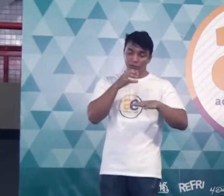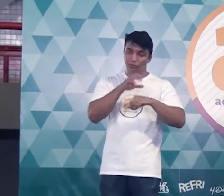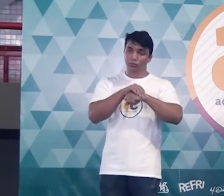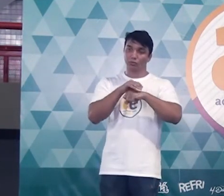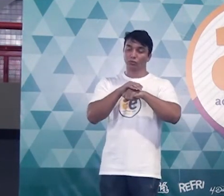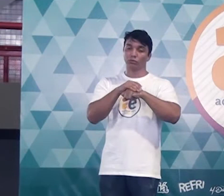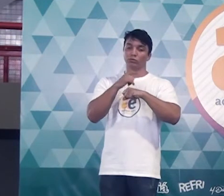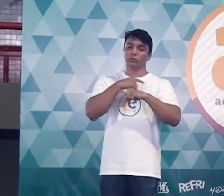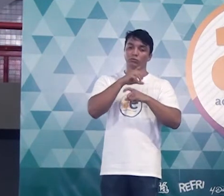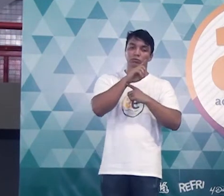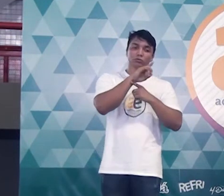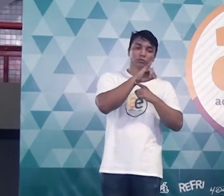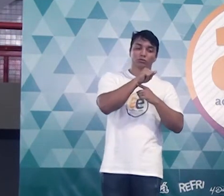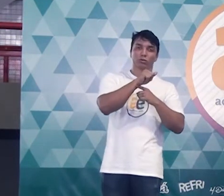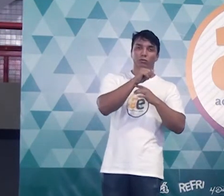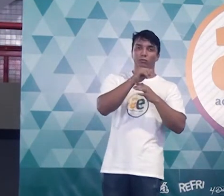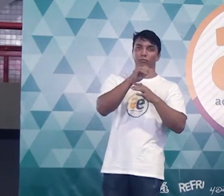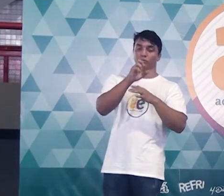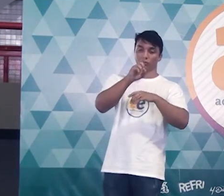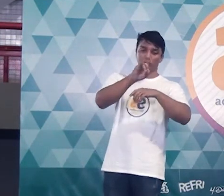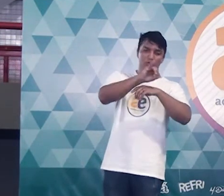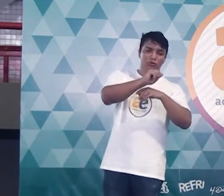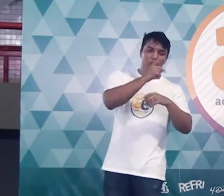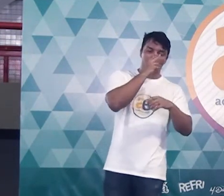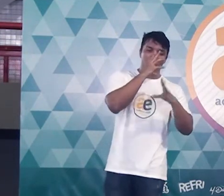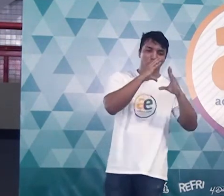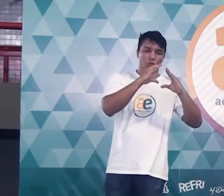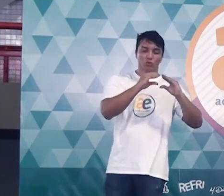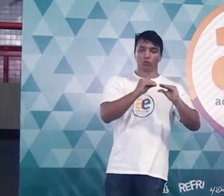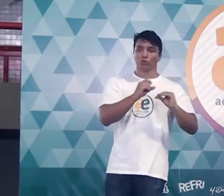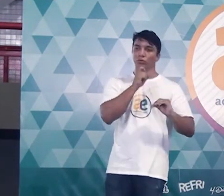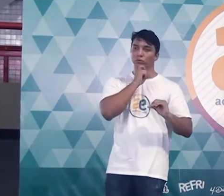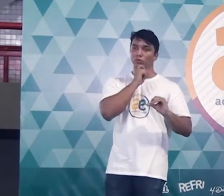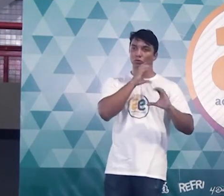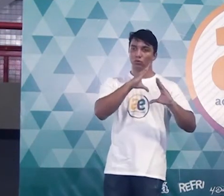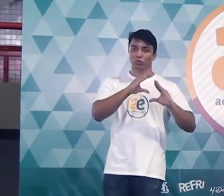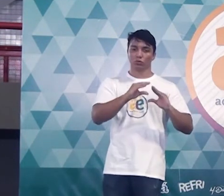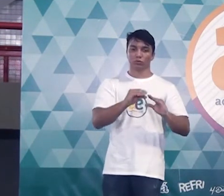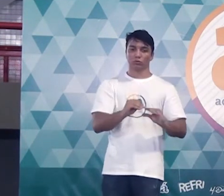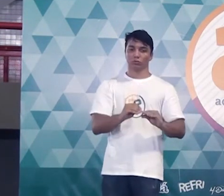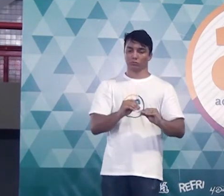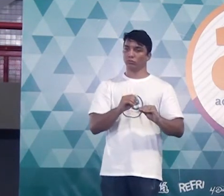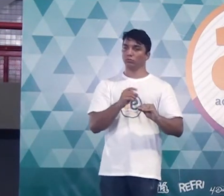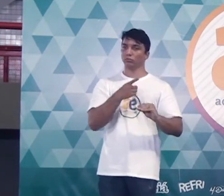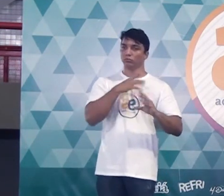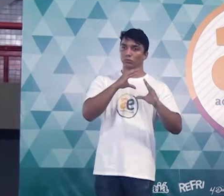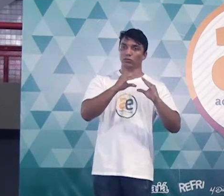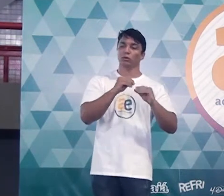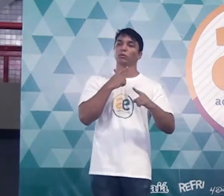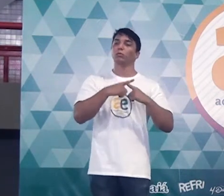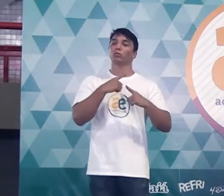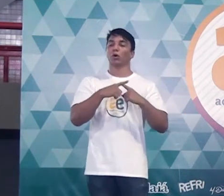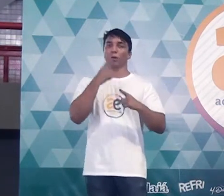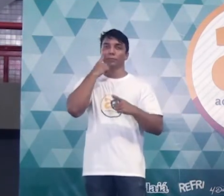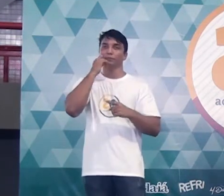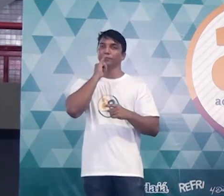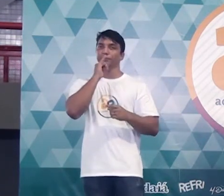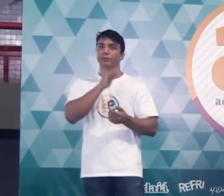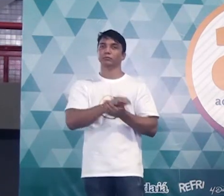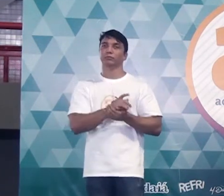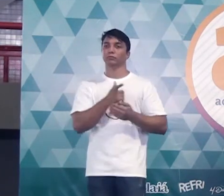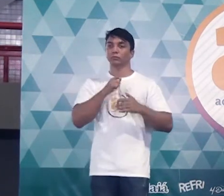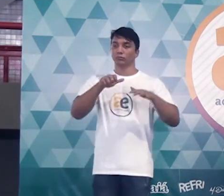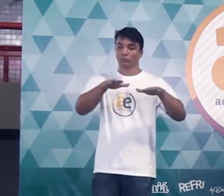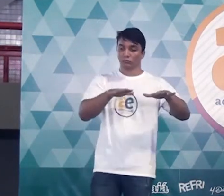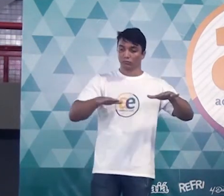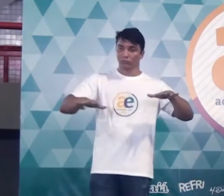dia foi mais ou menos isso que eu entendi. Durante o dia ele resfria, tá resfriado. Porque, gente, se o